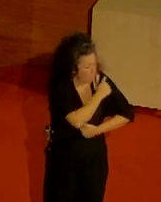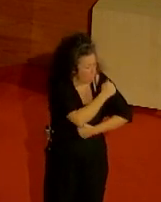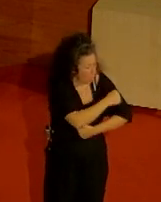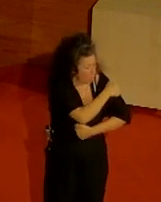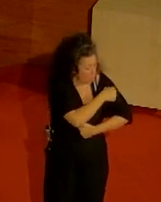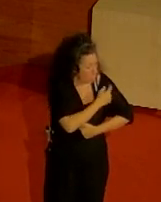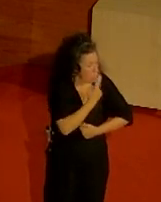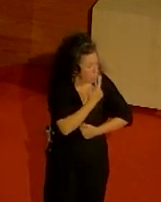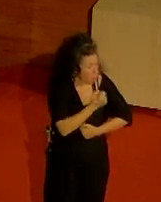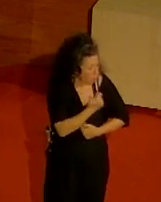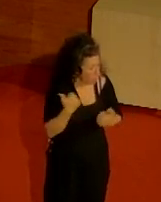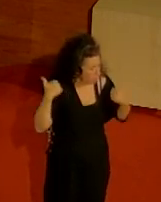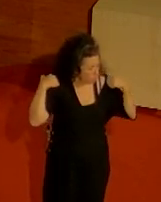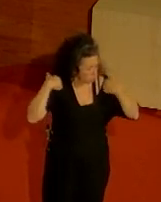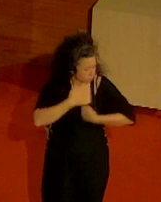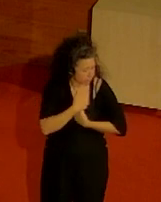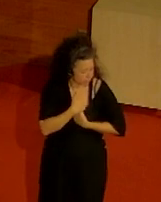Imágenes...